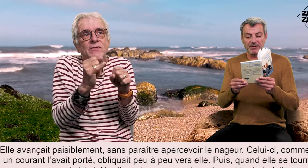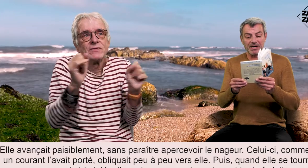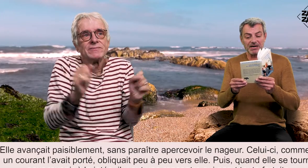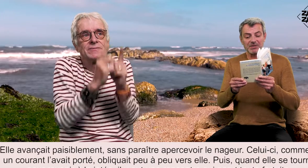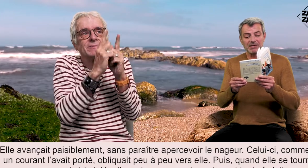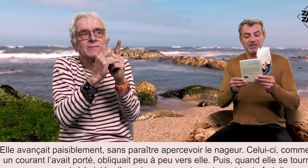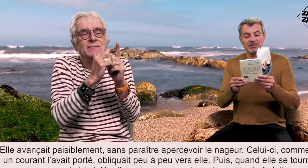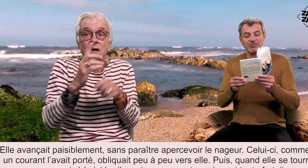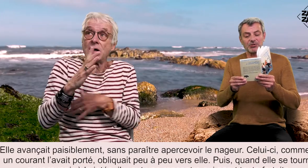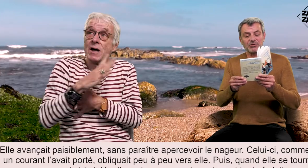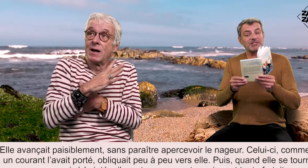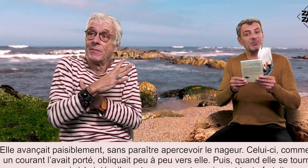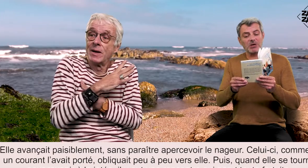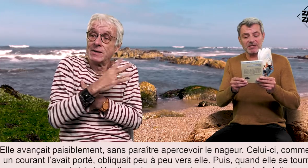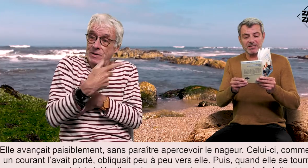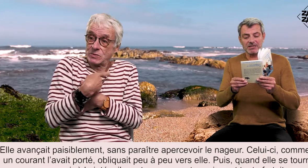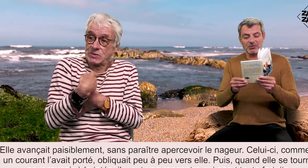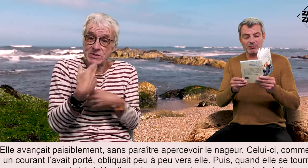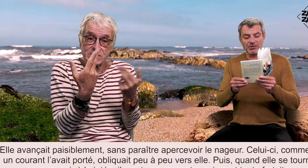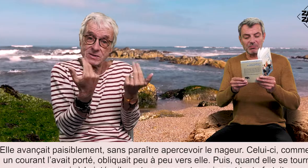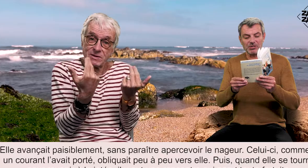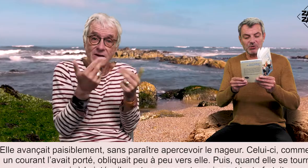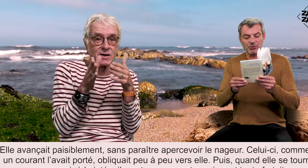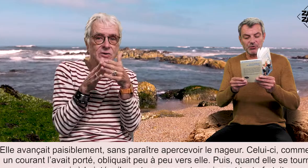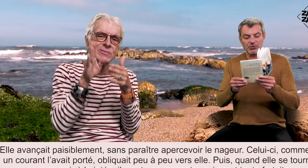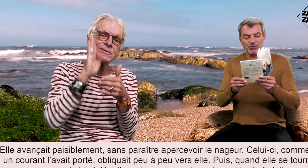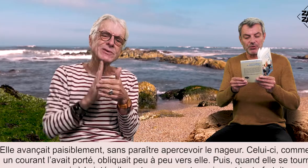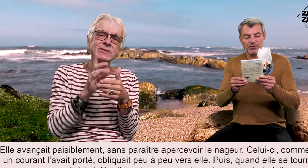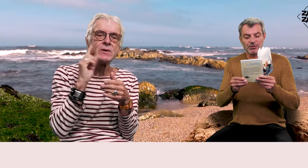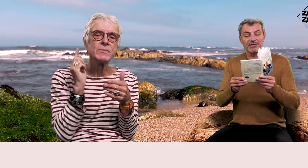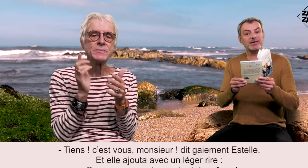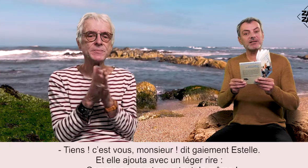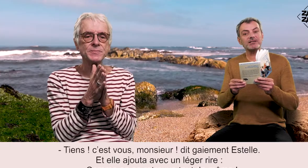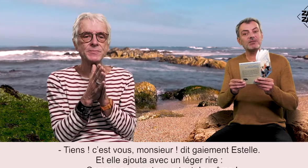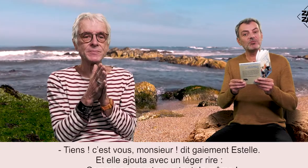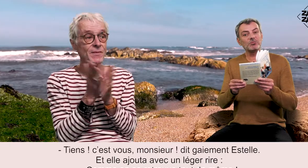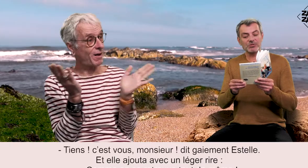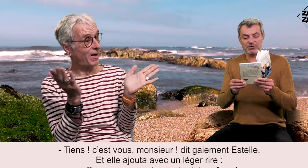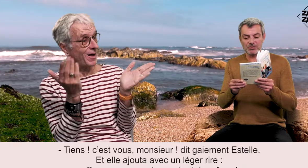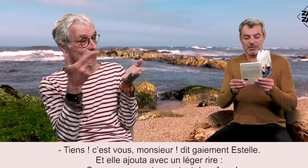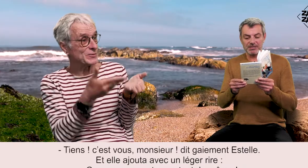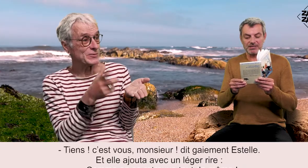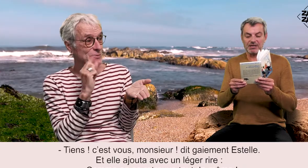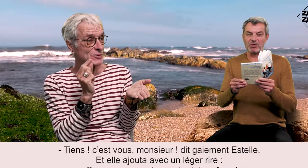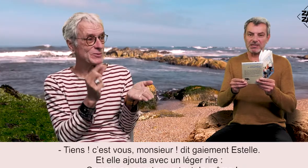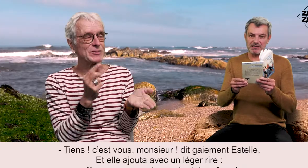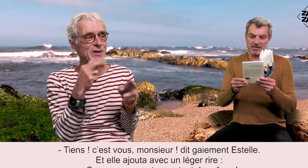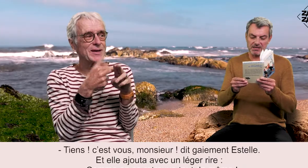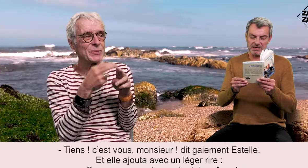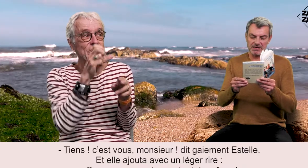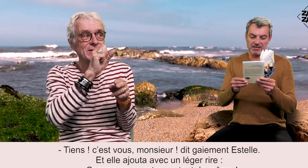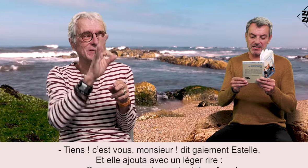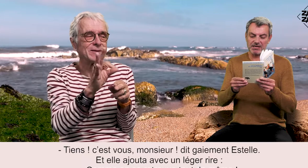« Madame, votre santé est bonne ? » demanda poliment le monsieur. « Tiens, c'est vous, monsieur. » dit gaiement